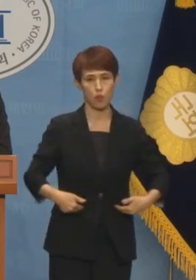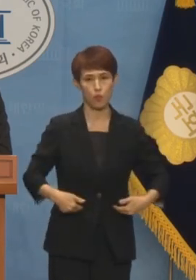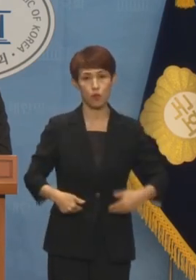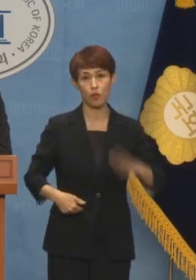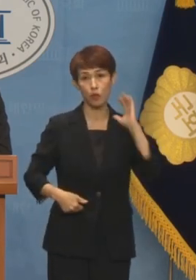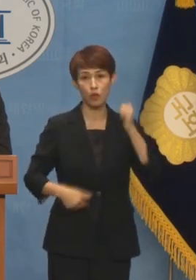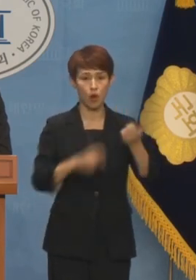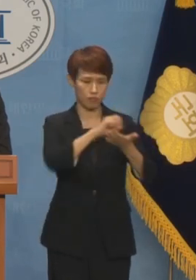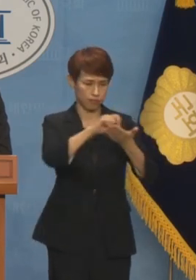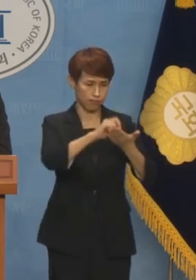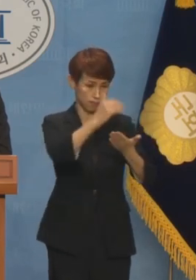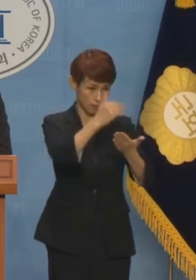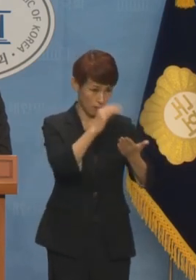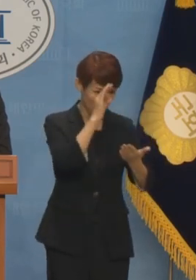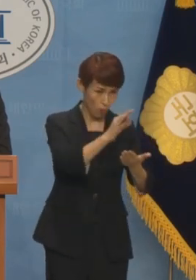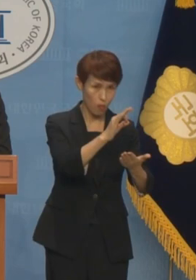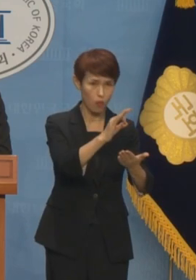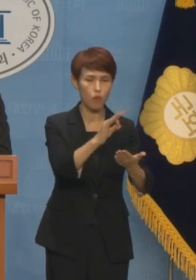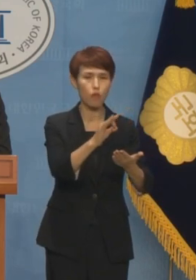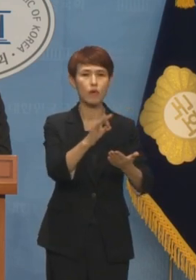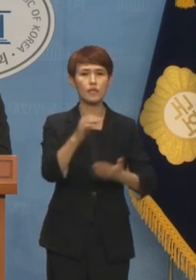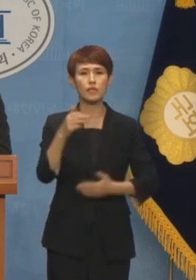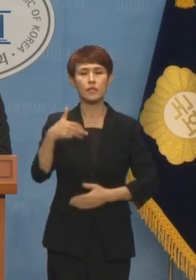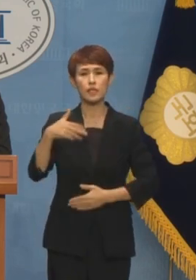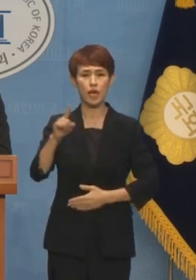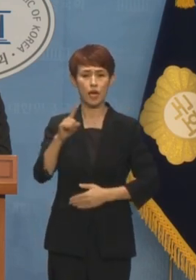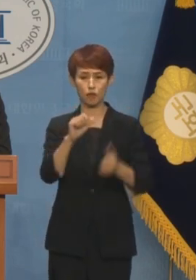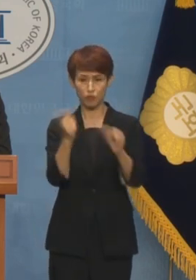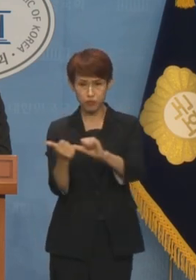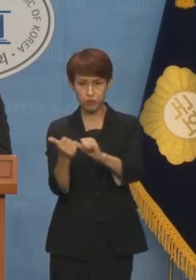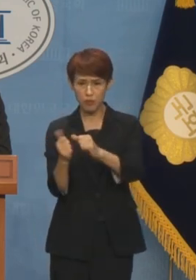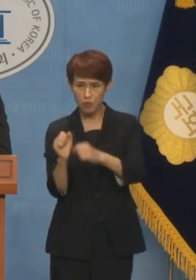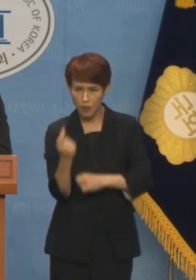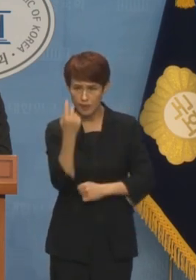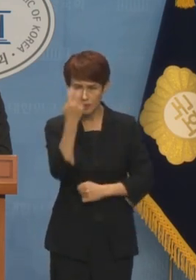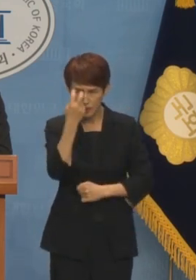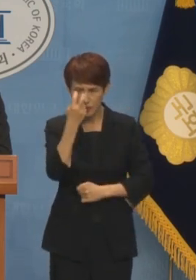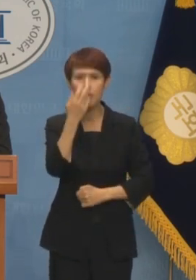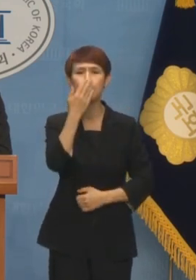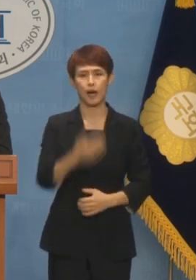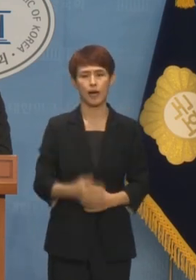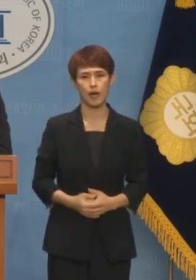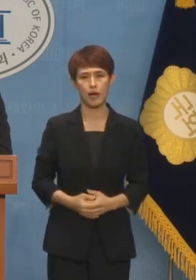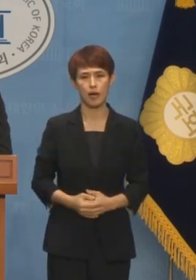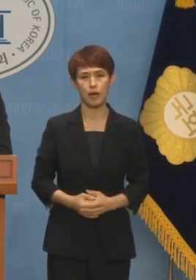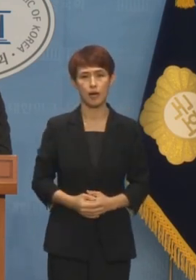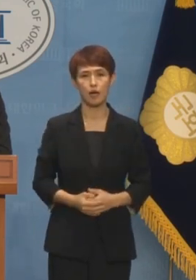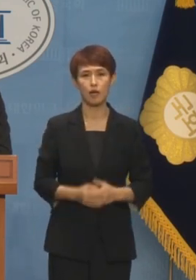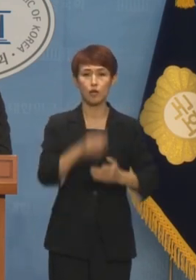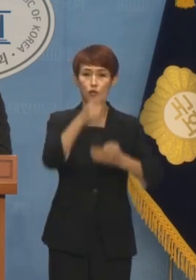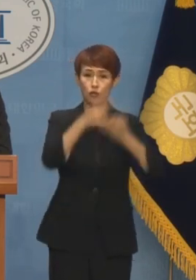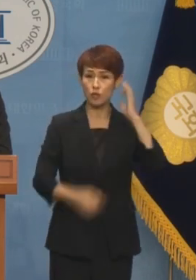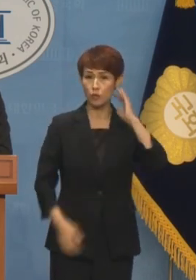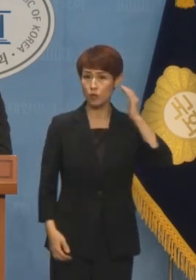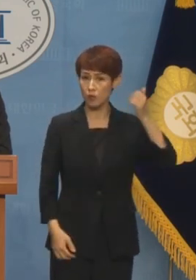통해 최상병 사망의 실체를 가장 확실하게 조사할 수 있으며 이는 윤석열 대통령이 검찰